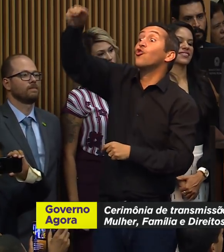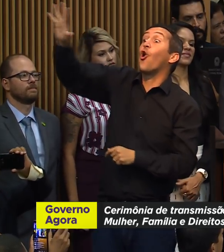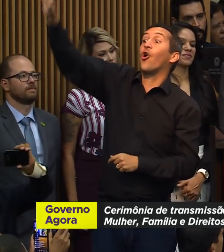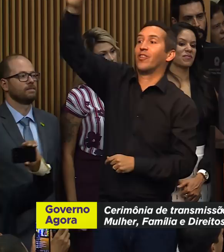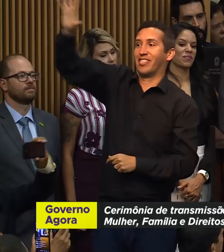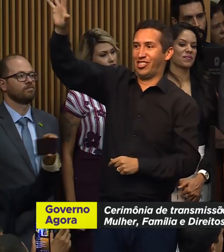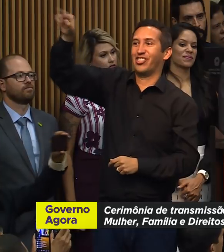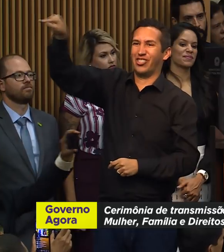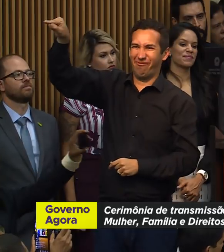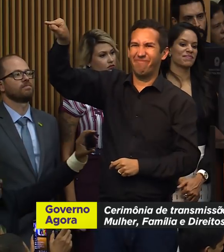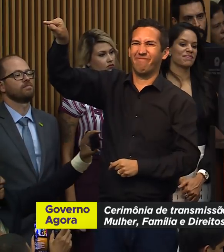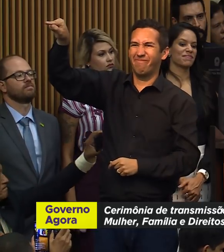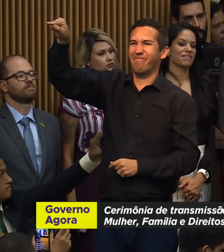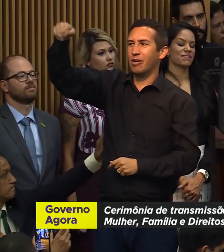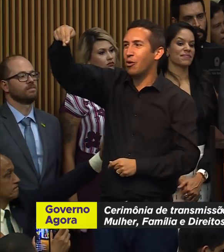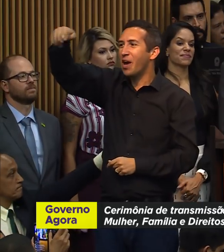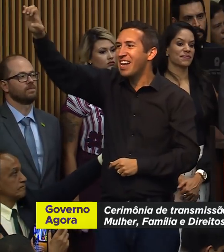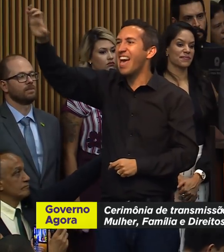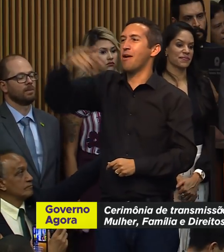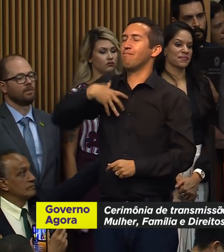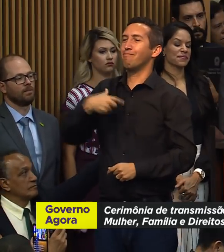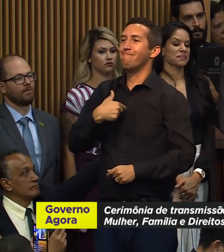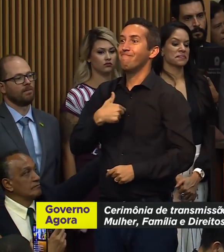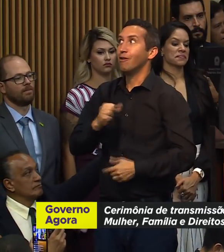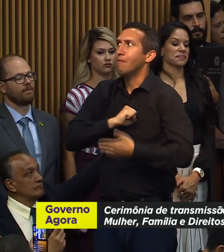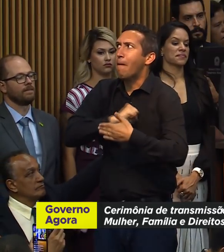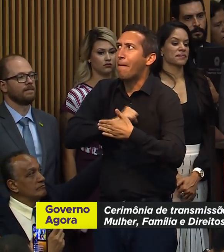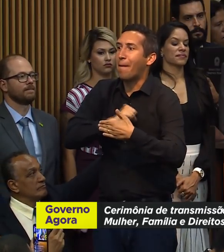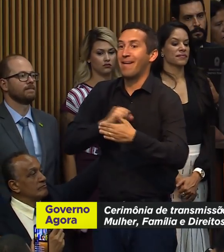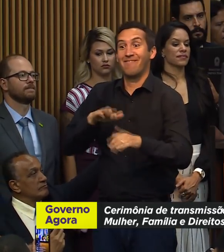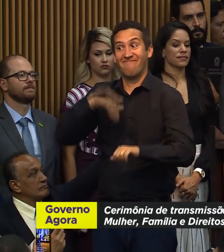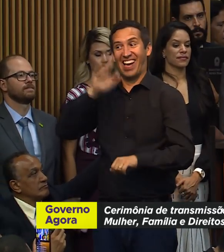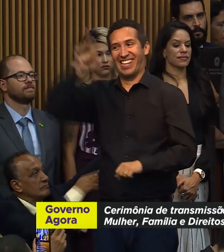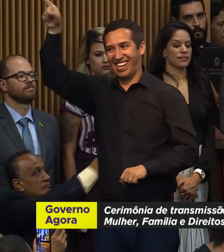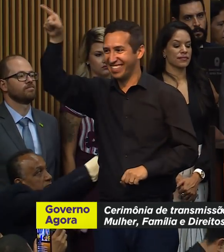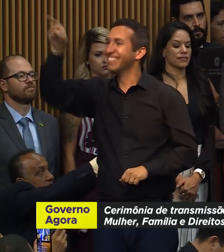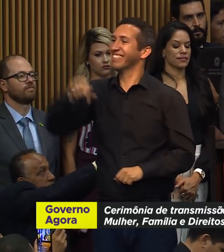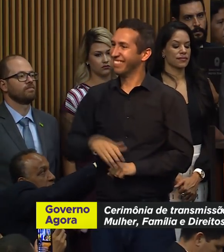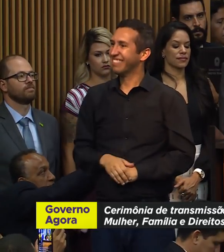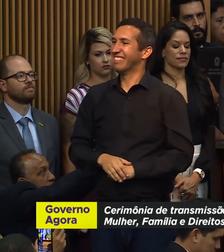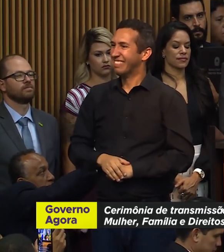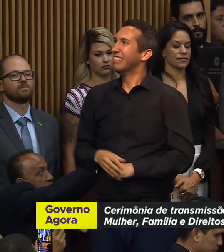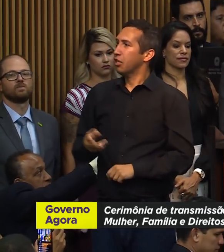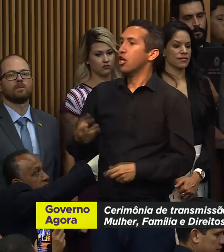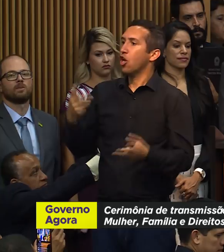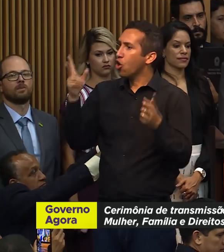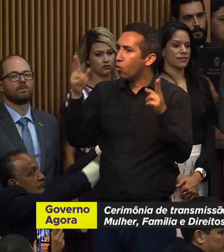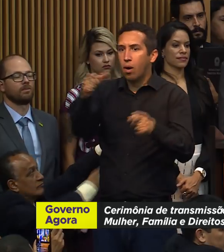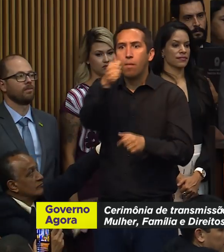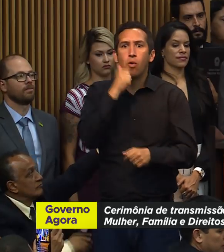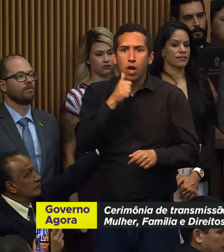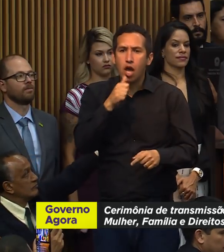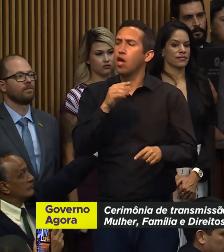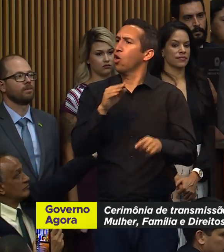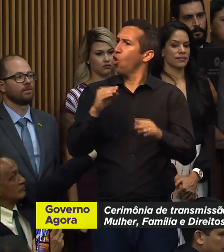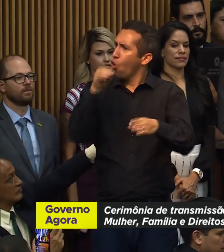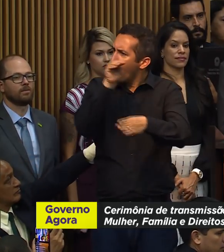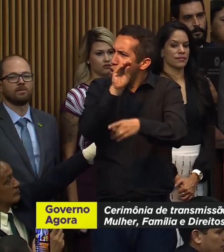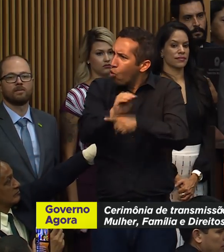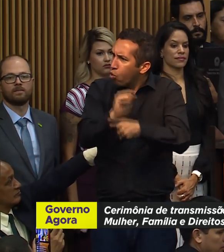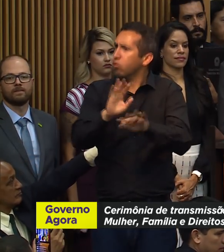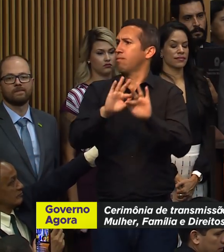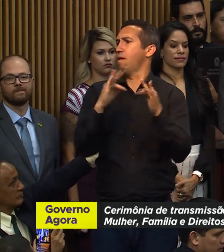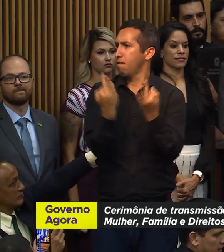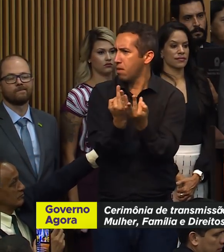nordestina. Meu coração é nordestino. Sou como muitas mulheres brasileiras. Trabalho, cuido da minha casa e da